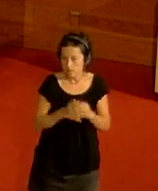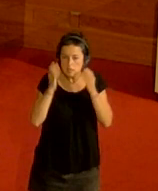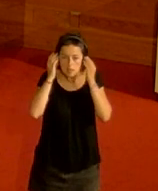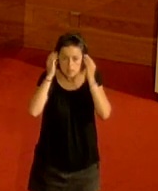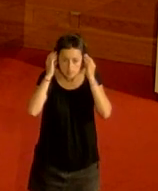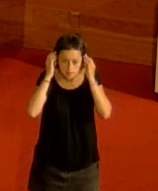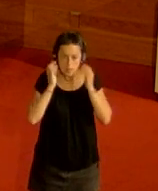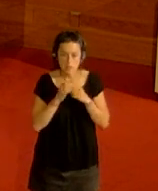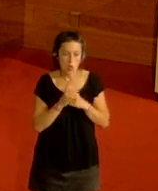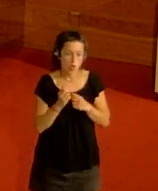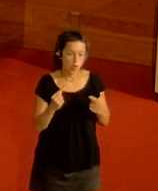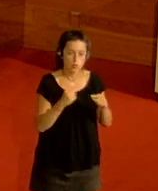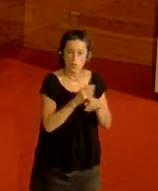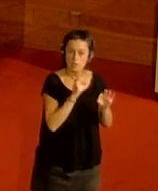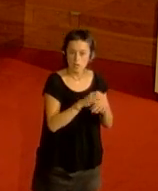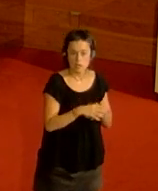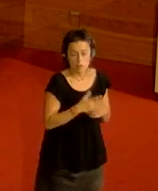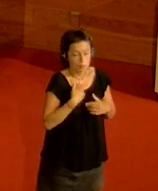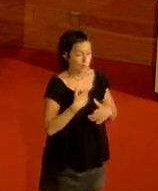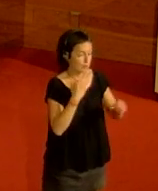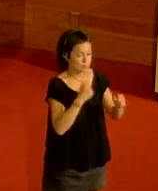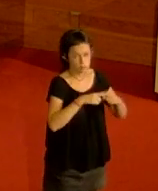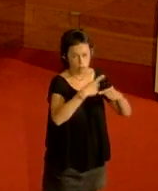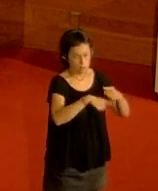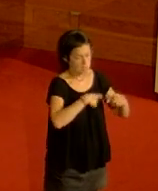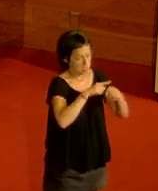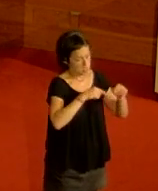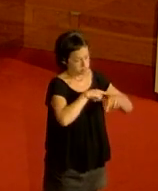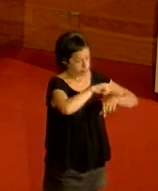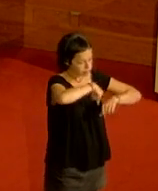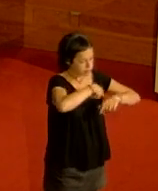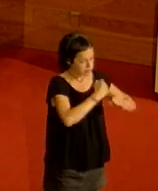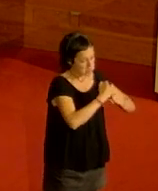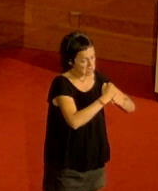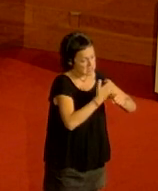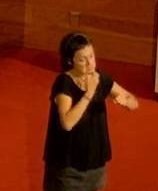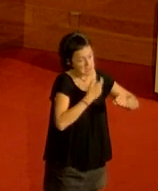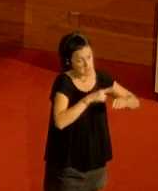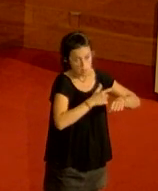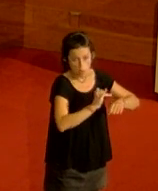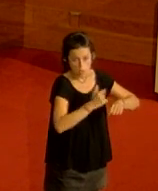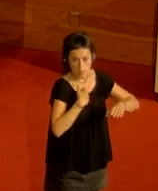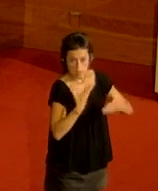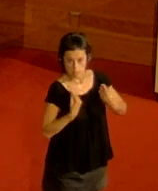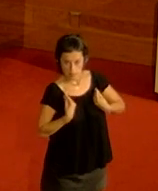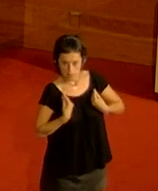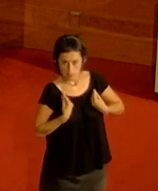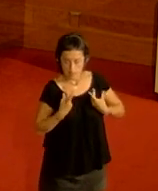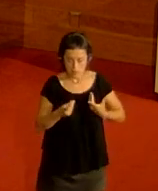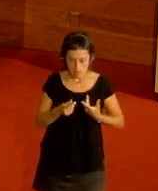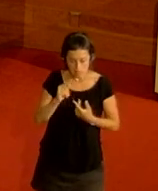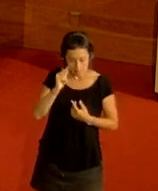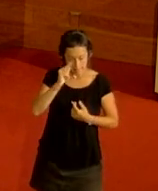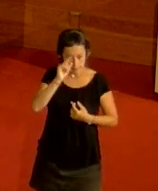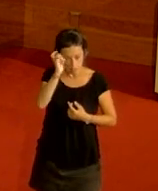vacaciones vivo esa en esa toma de conciencia acompañada de conciencia de fragilidad de agotamiento